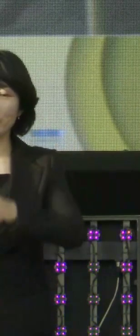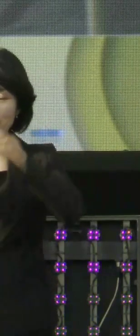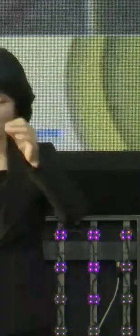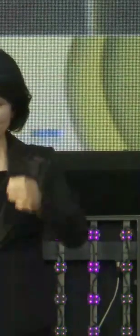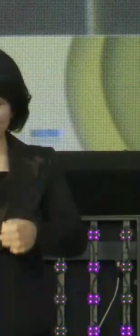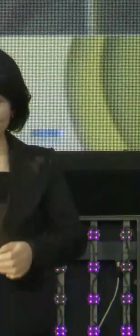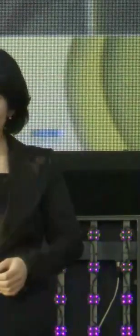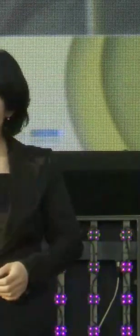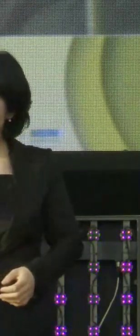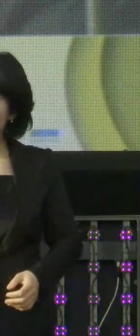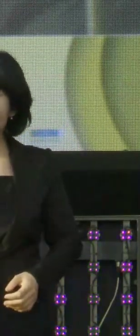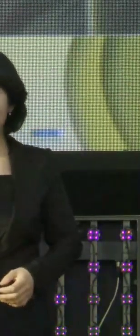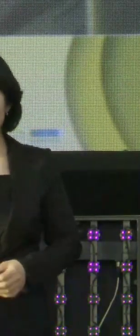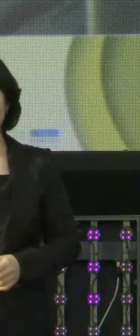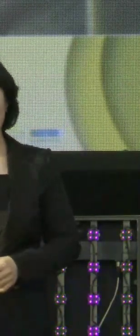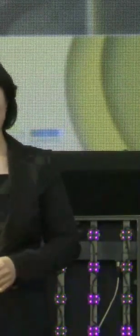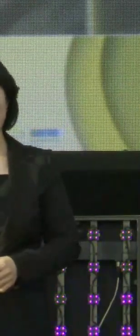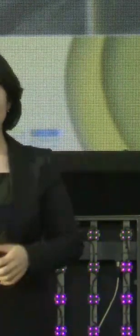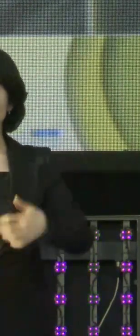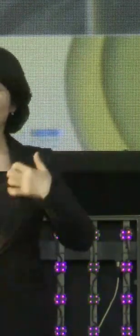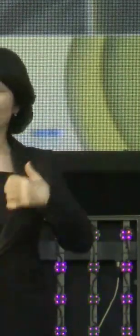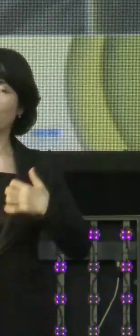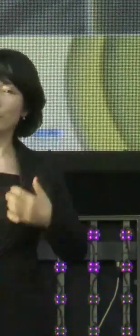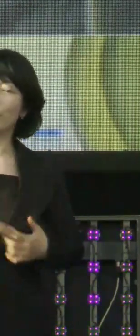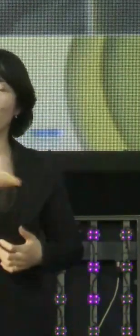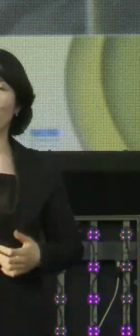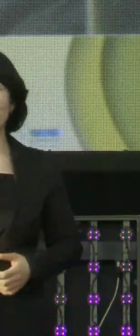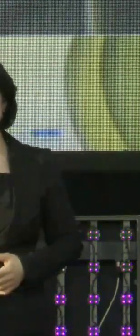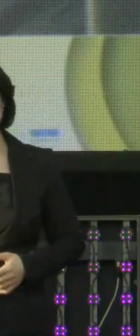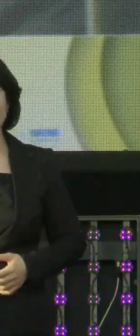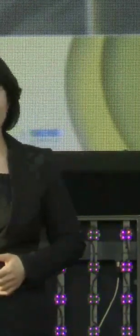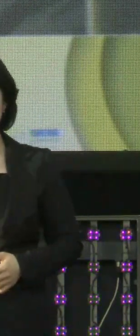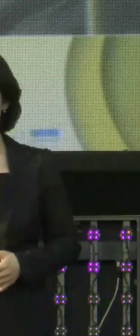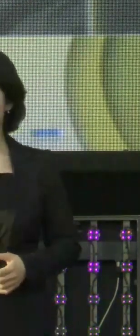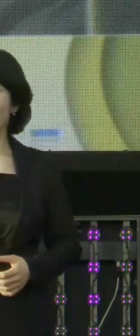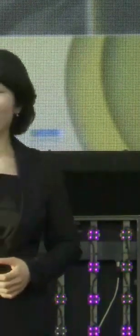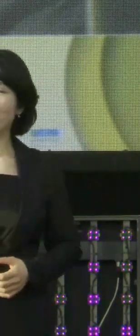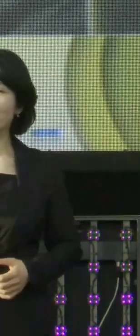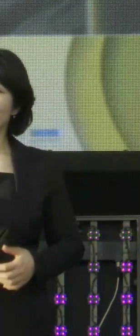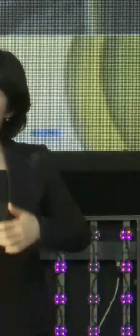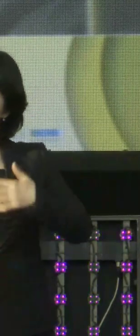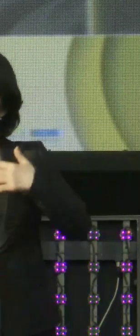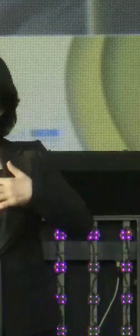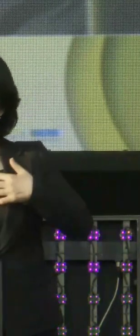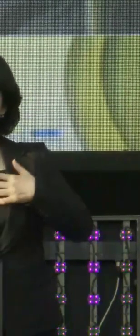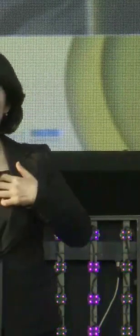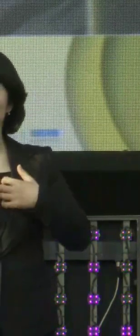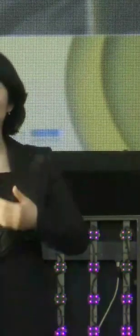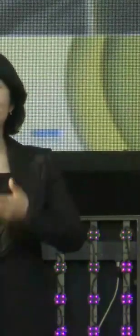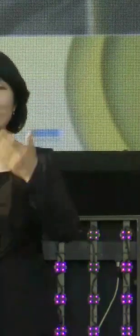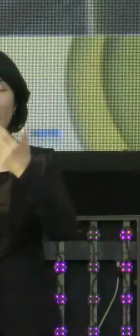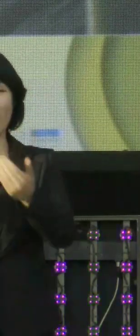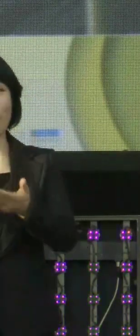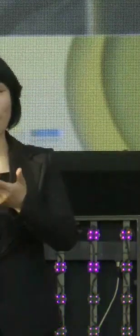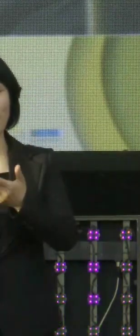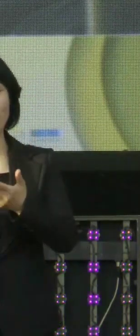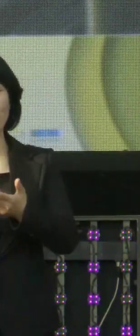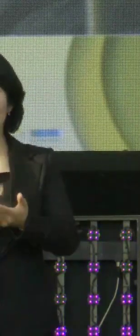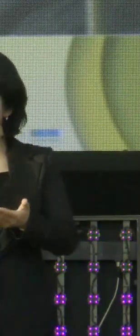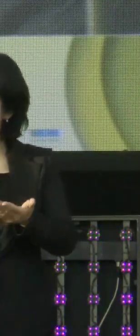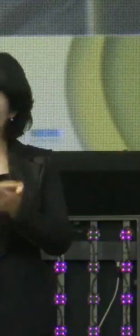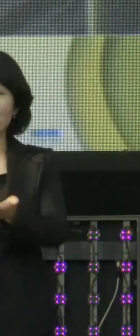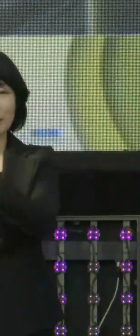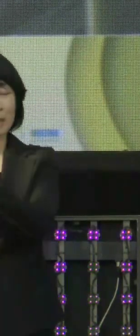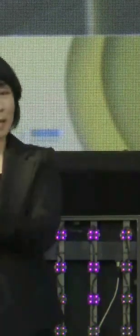멋과 맛을 한껏 즐기시면서 여러분들 인생의 멋진 여운을 그리고 추억을 남기는 소중한 시간이